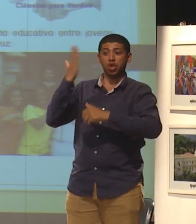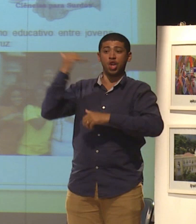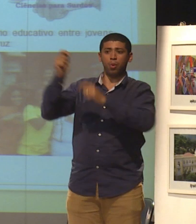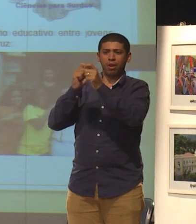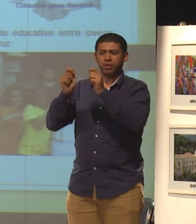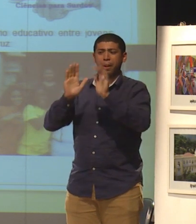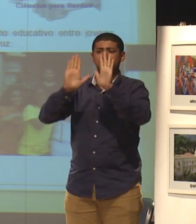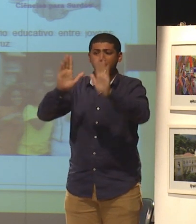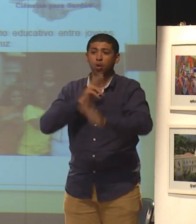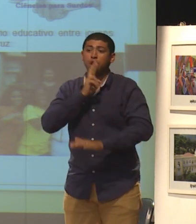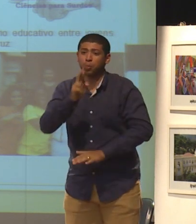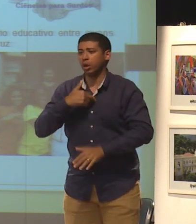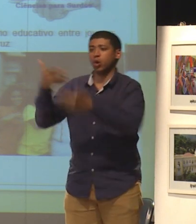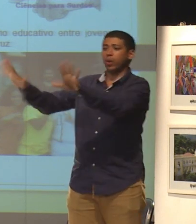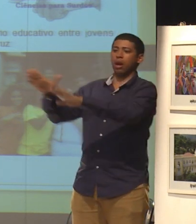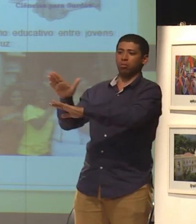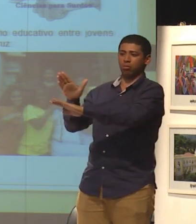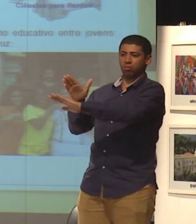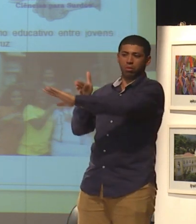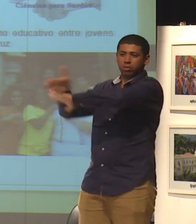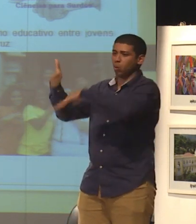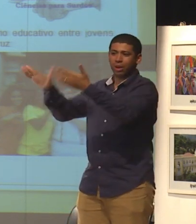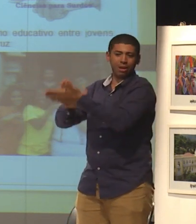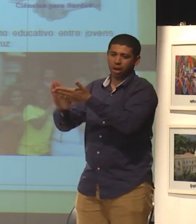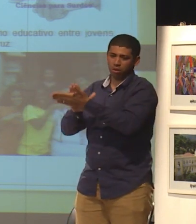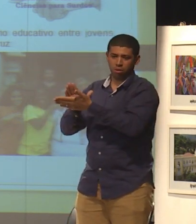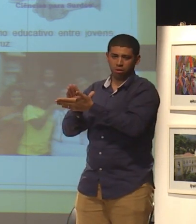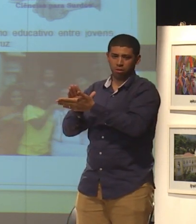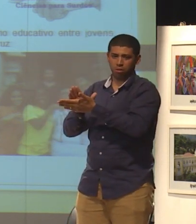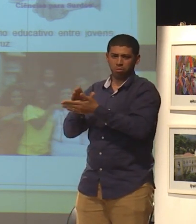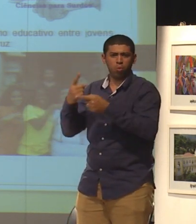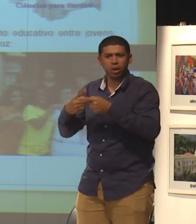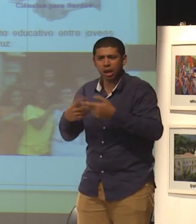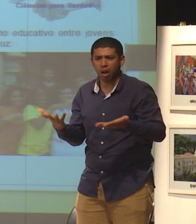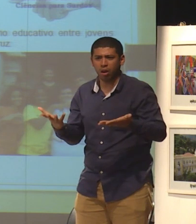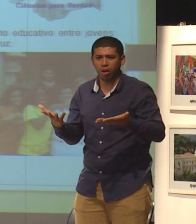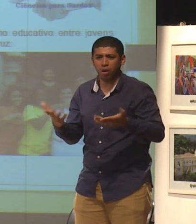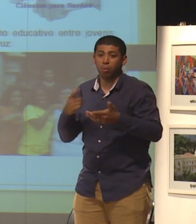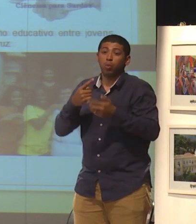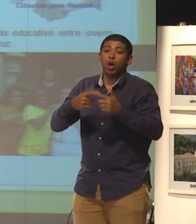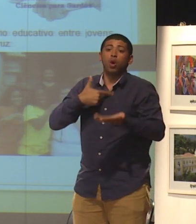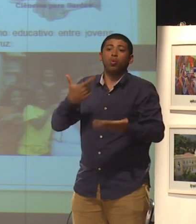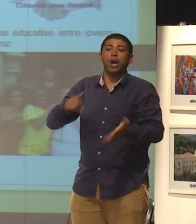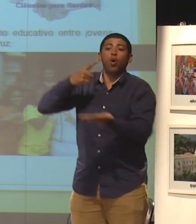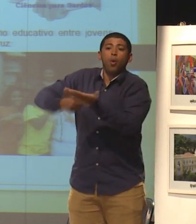em 2016, aproximadamente, me chamaram para uma entrevista, e eu recusei logo de imediato, falei que eu não queria. Mas por que dessa